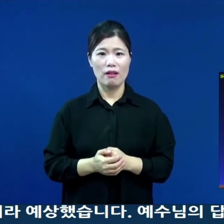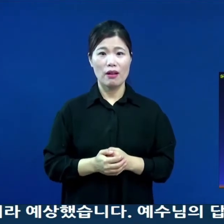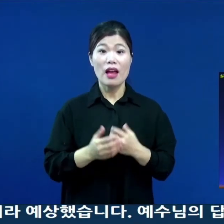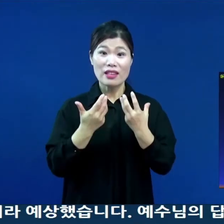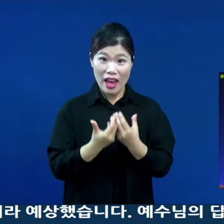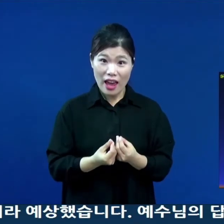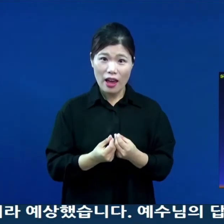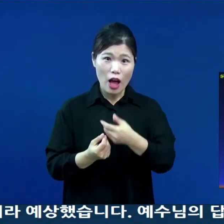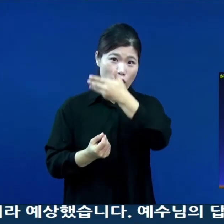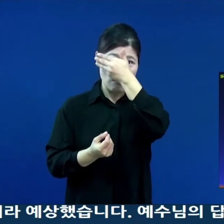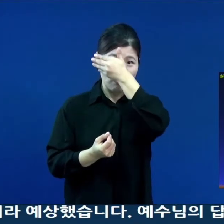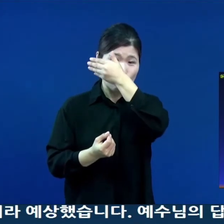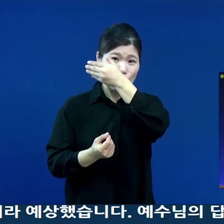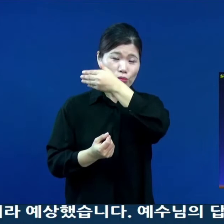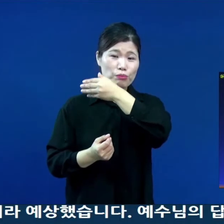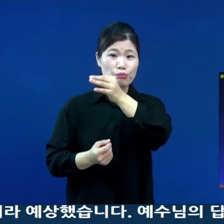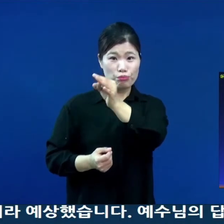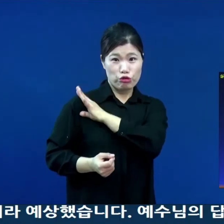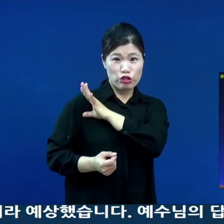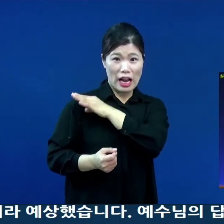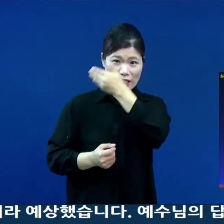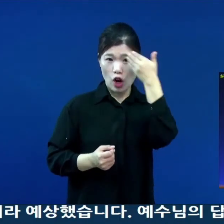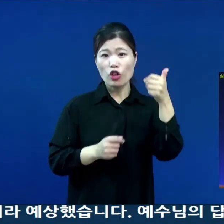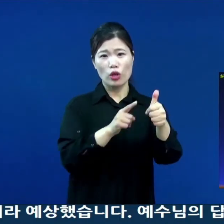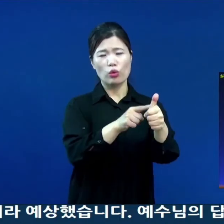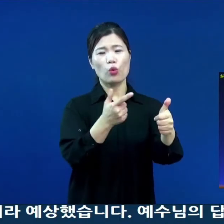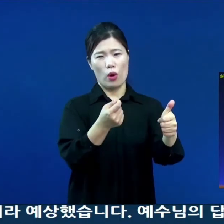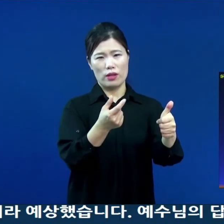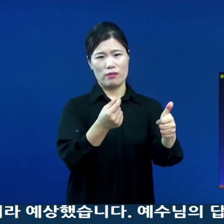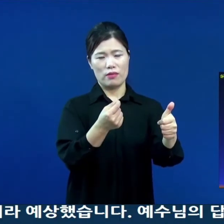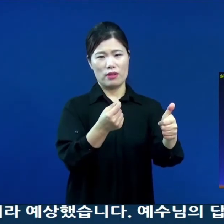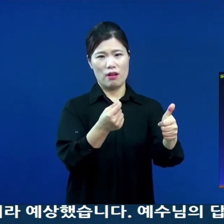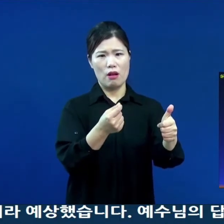대답했죠. 무엇을 하여 영생을 얻습니까?